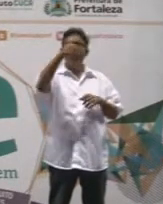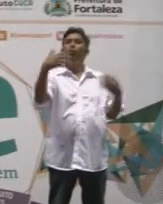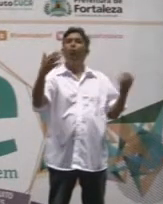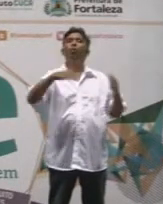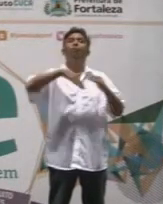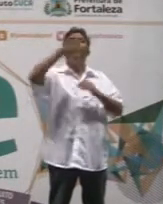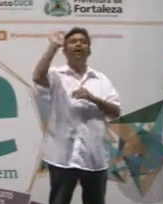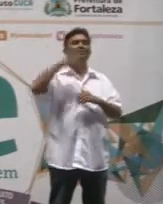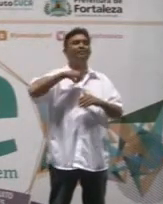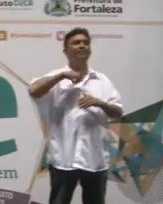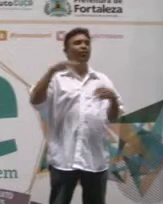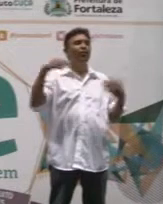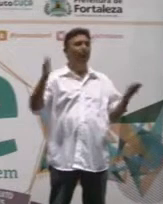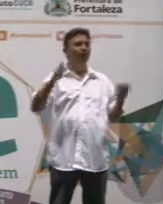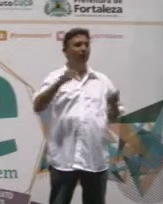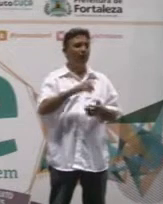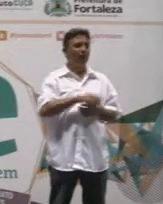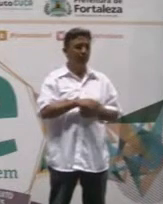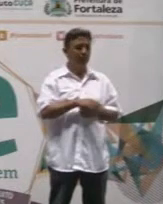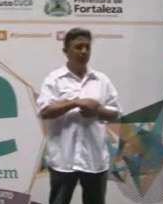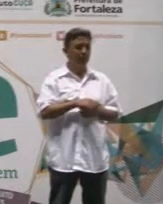Qual é o que é liberado em muita quantidade?